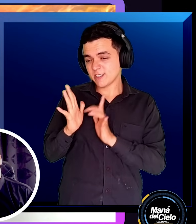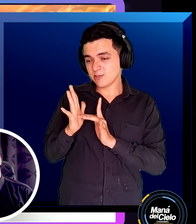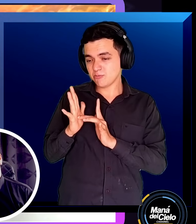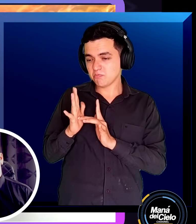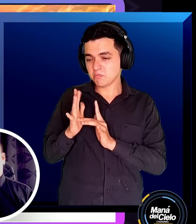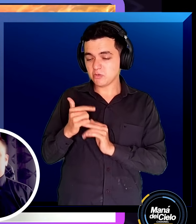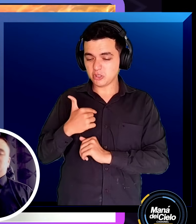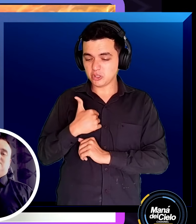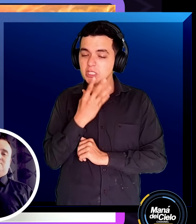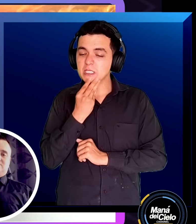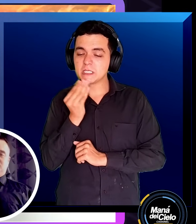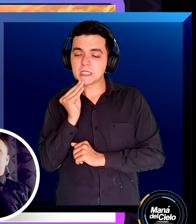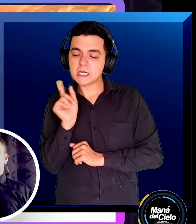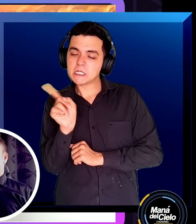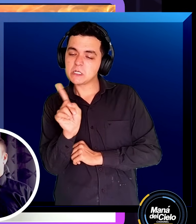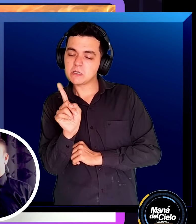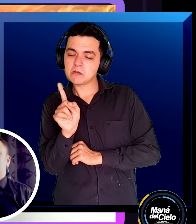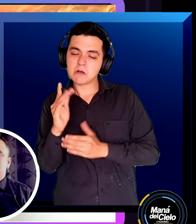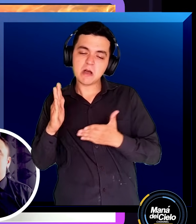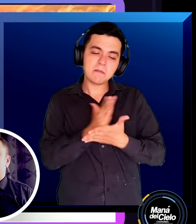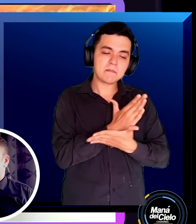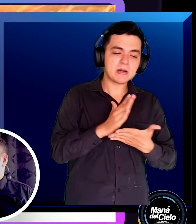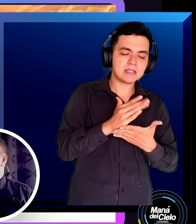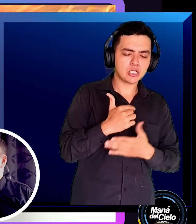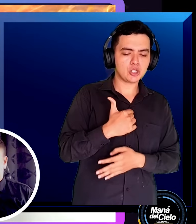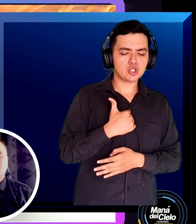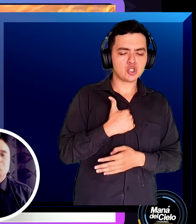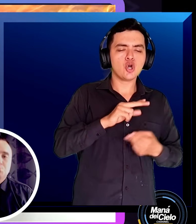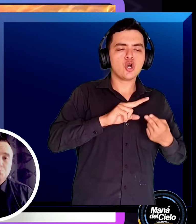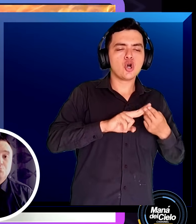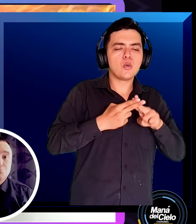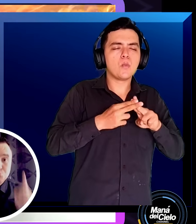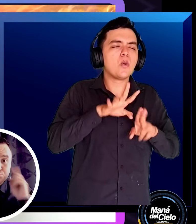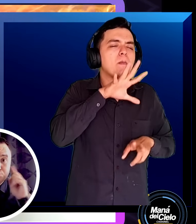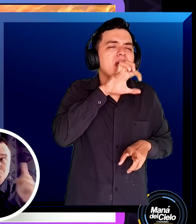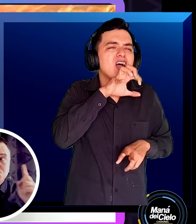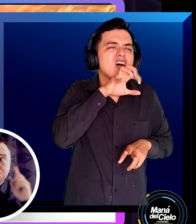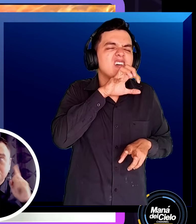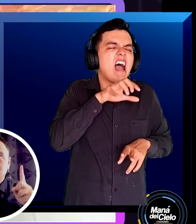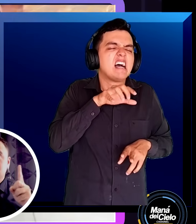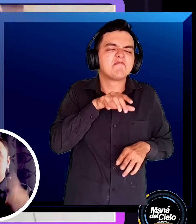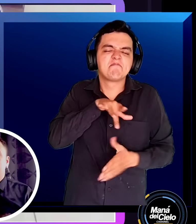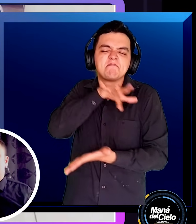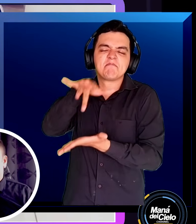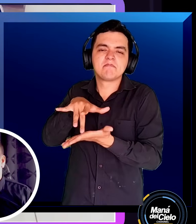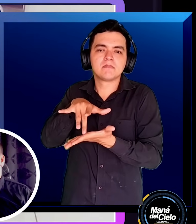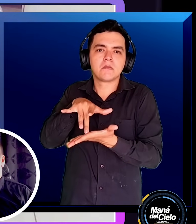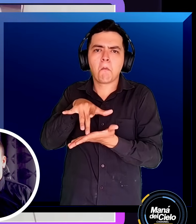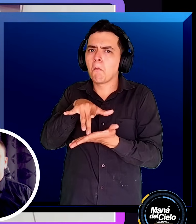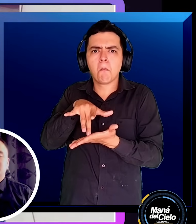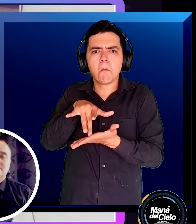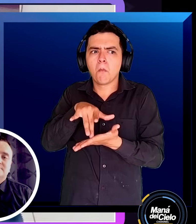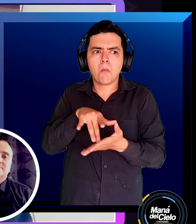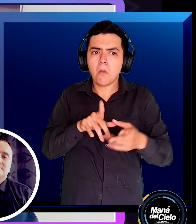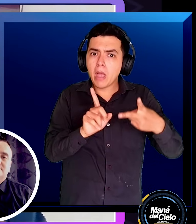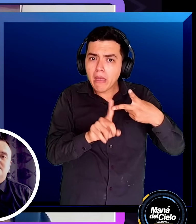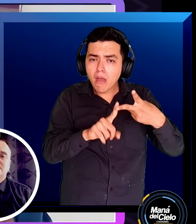Digamos gloria a Dios. Digamos gloria a Dios. Digamos gloria a Dios.